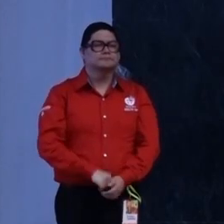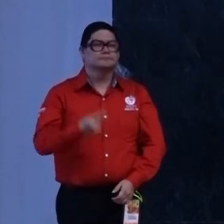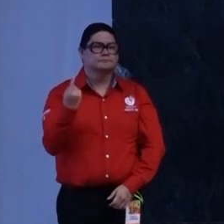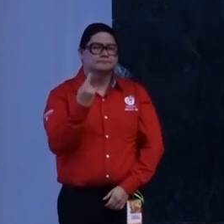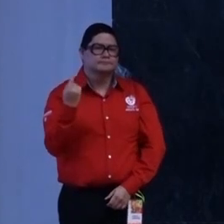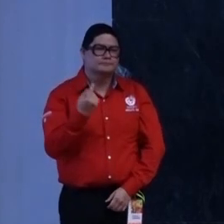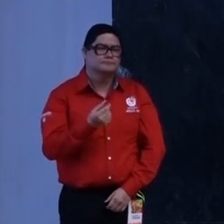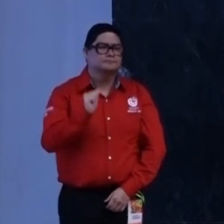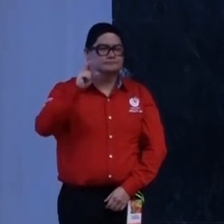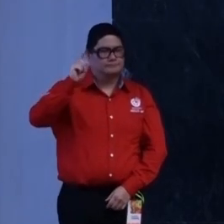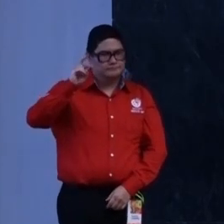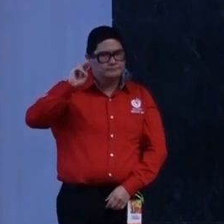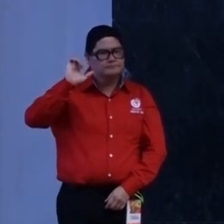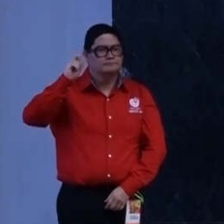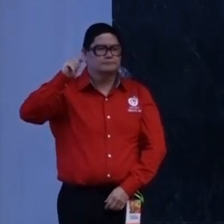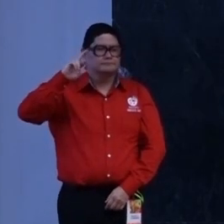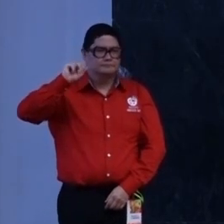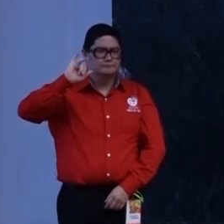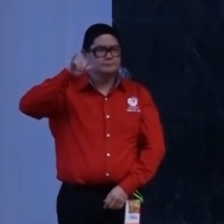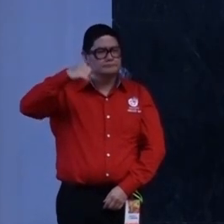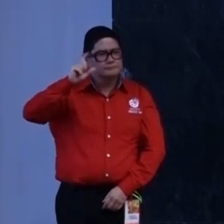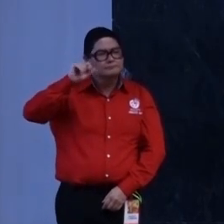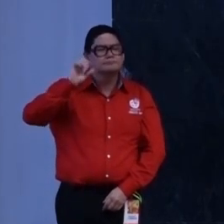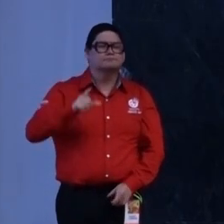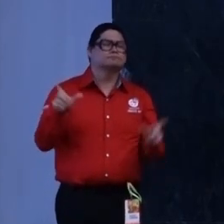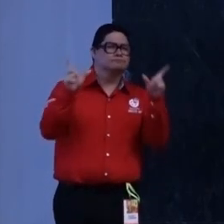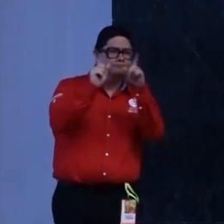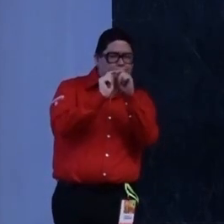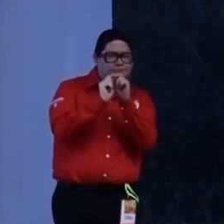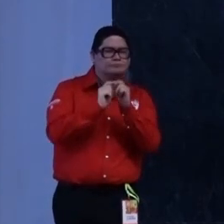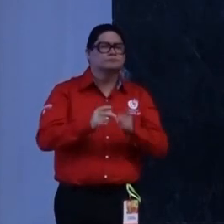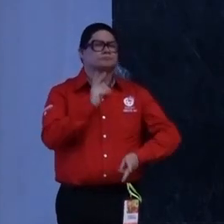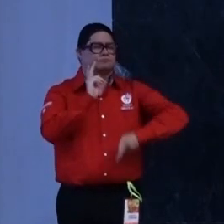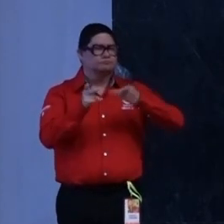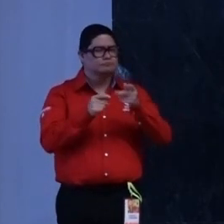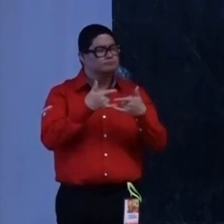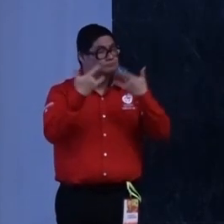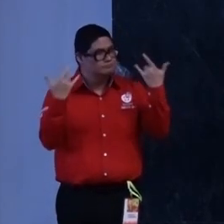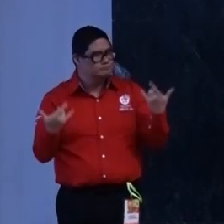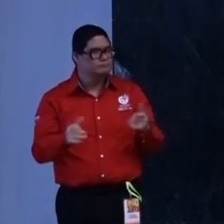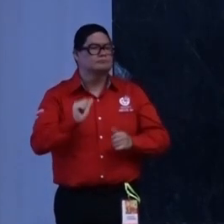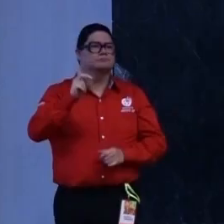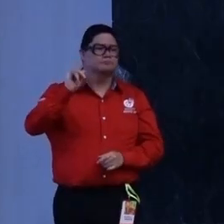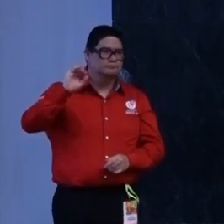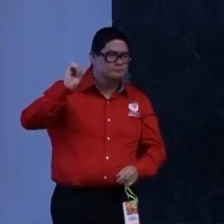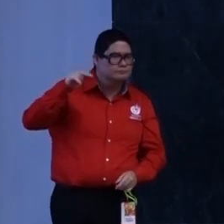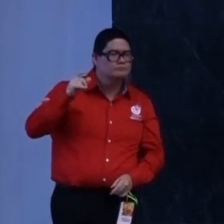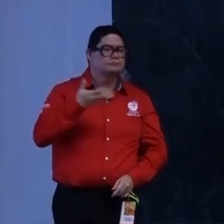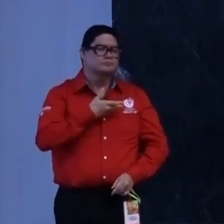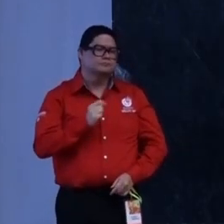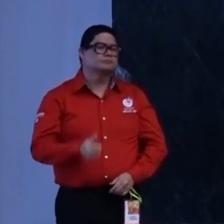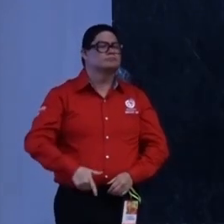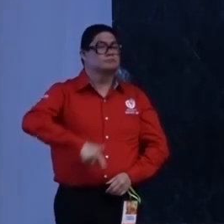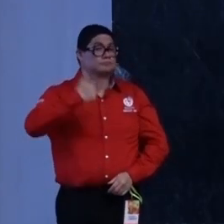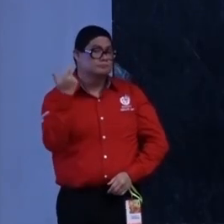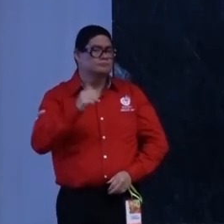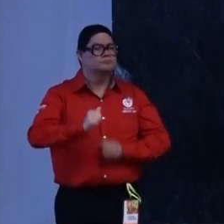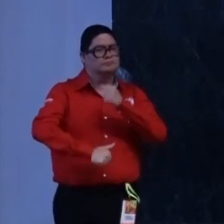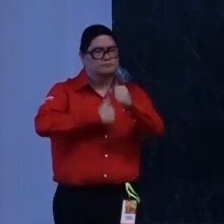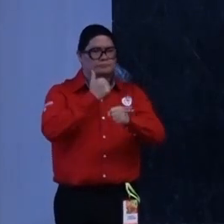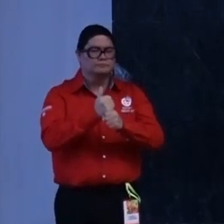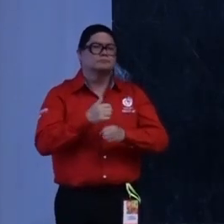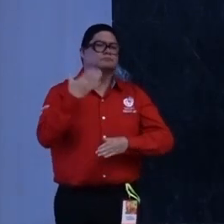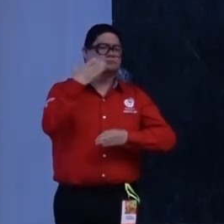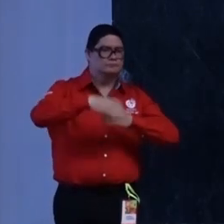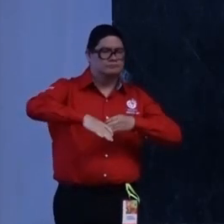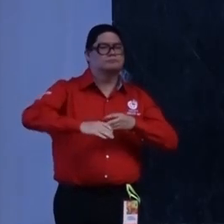Que es Adriano Trillo. Brevemente les voy a leer una semblanza. Adriano tiene 18 años y cursa el